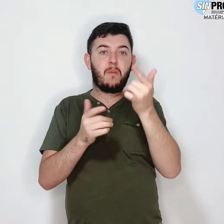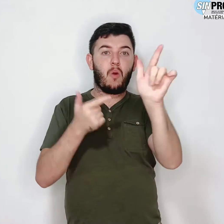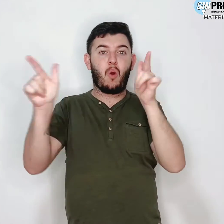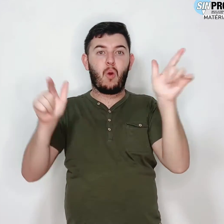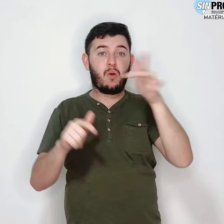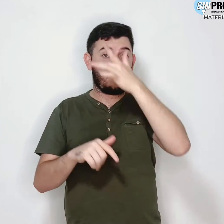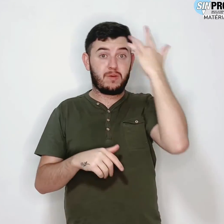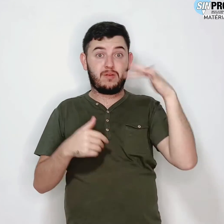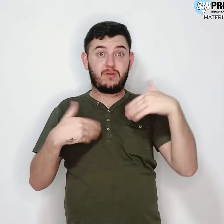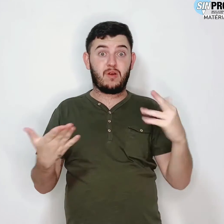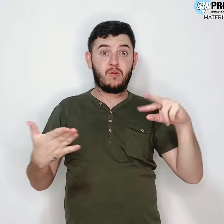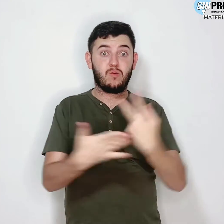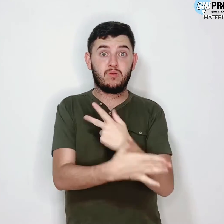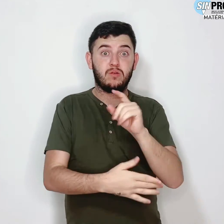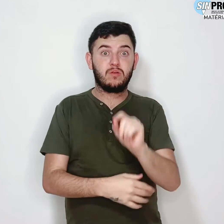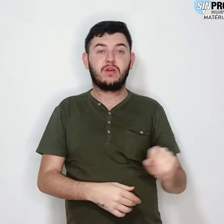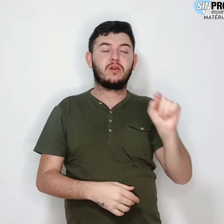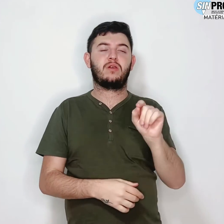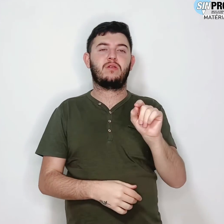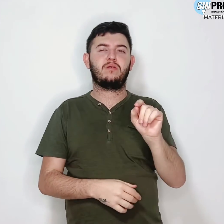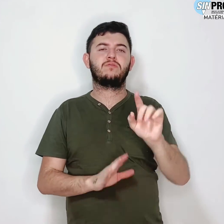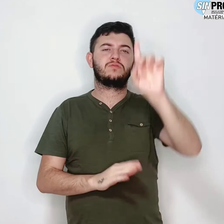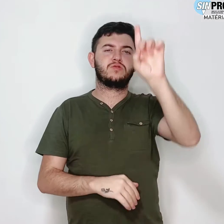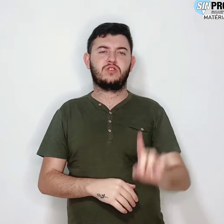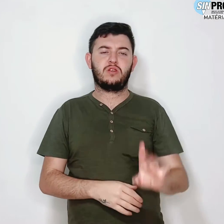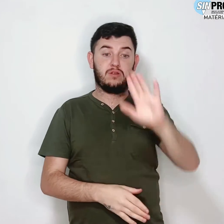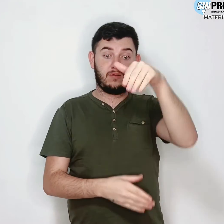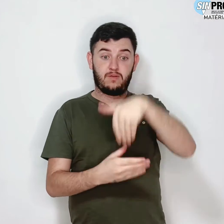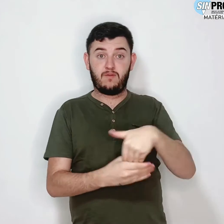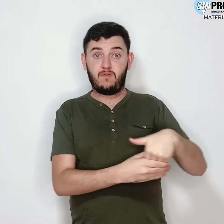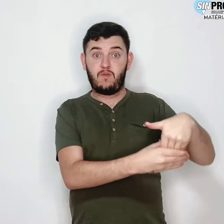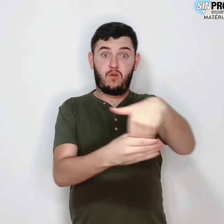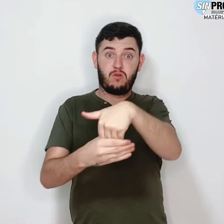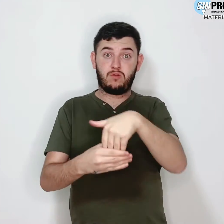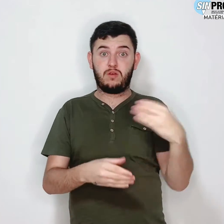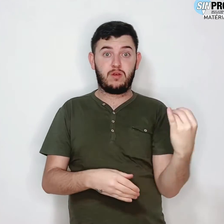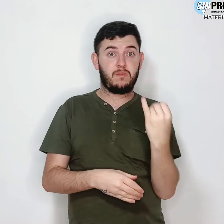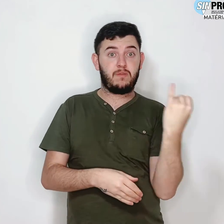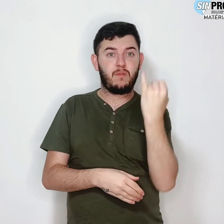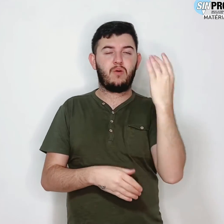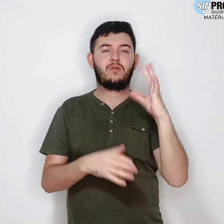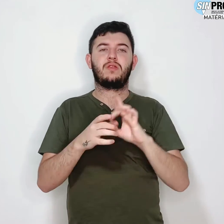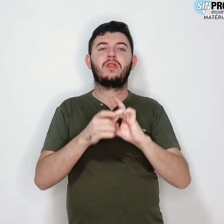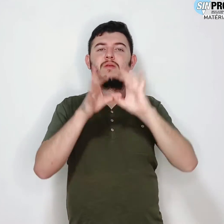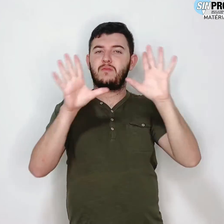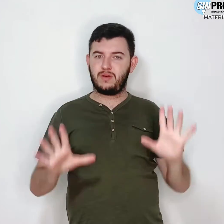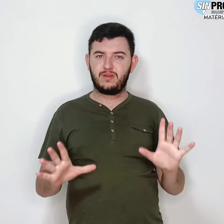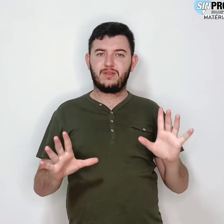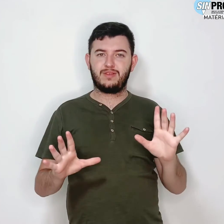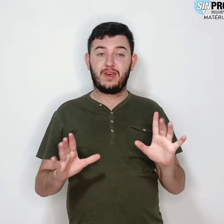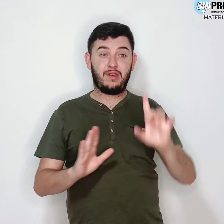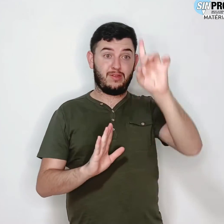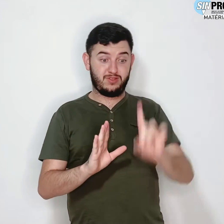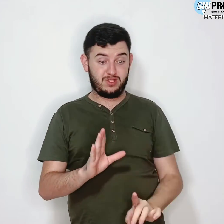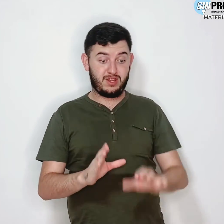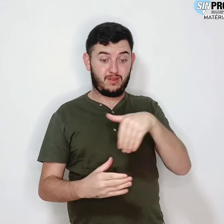o direito ao voto é um dos mais importantes das democracias. É por meio dele que as pessoas exercem